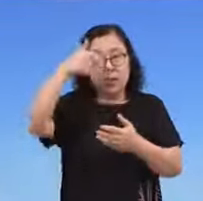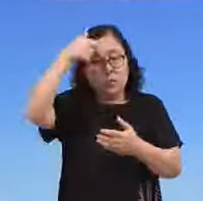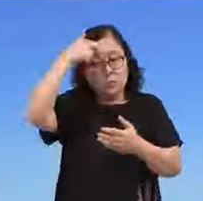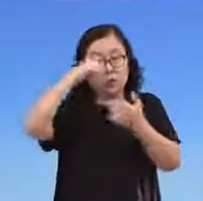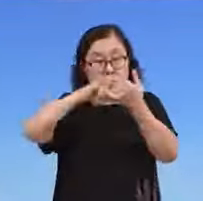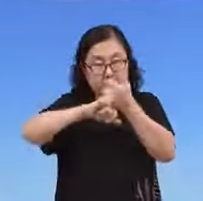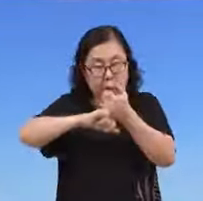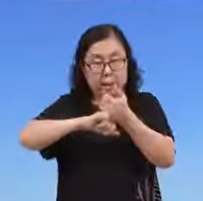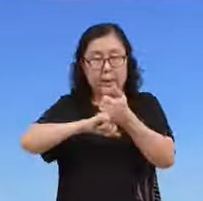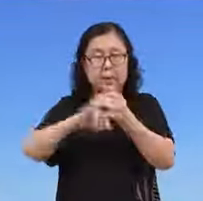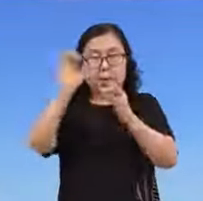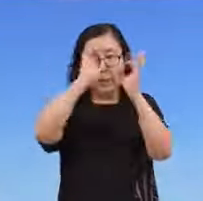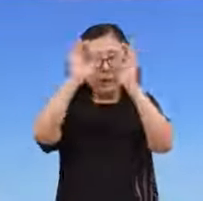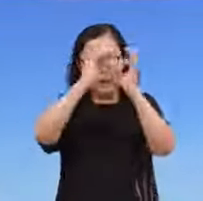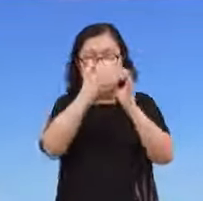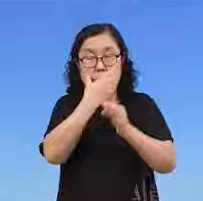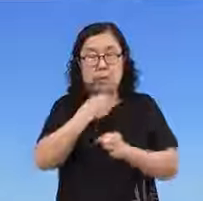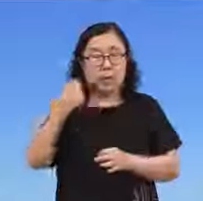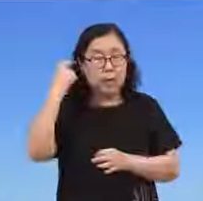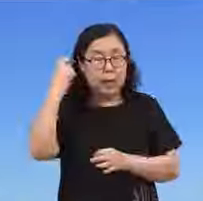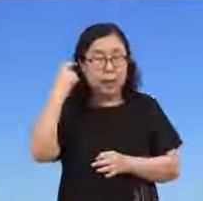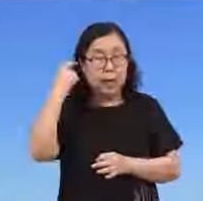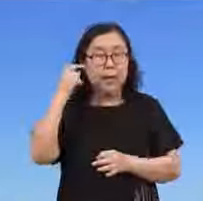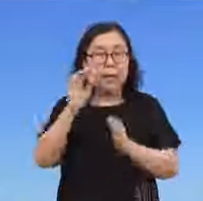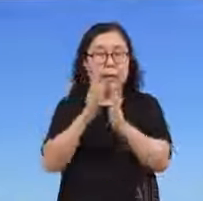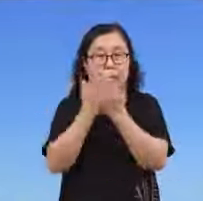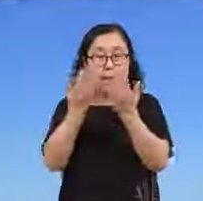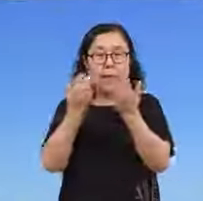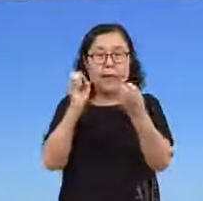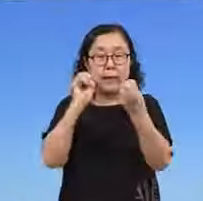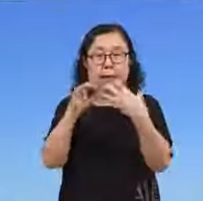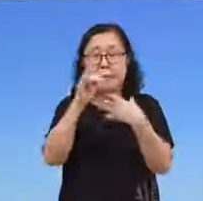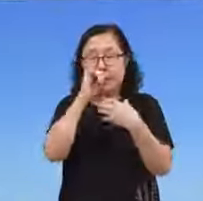이 질문에 대한 답을 잘 설명하고 있습니다. 한번 들어보십시오.